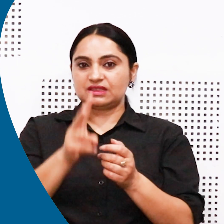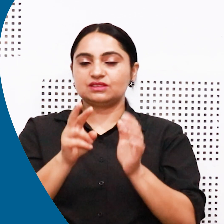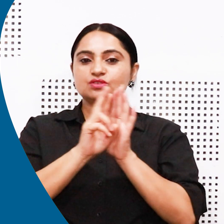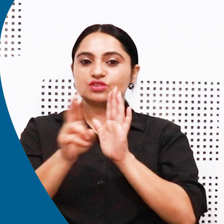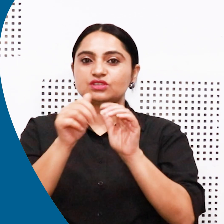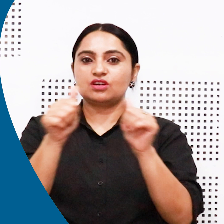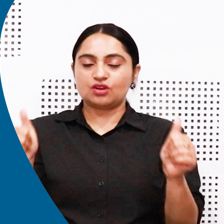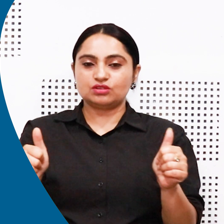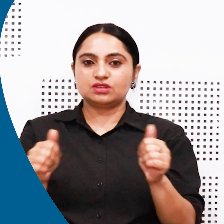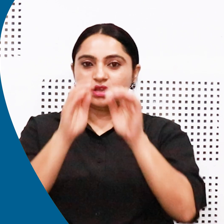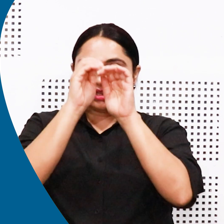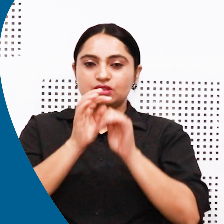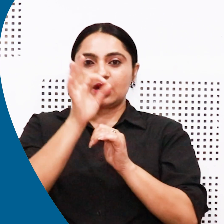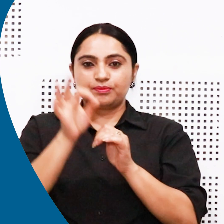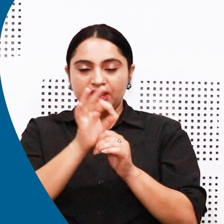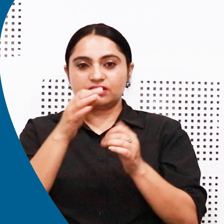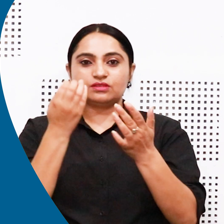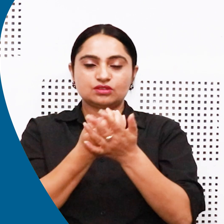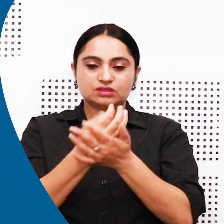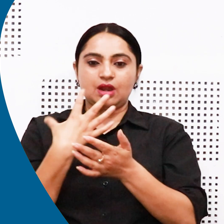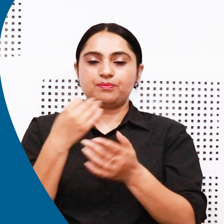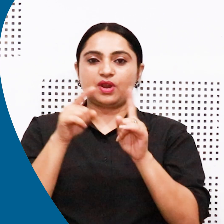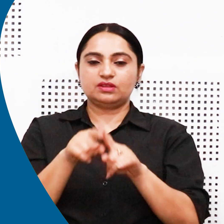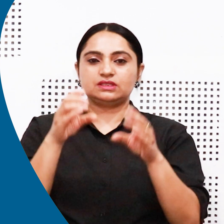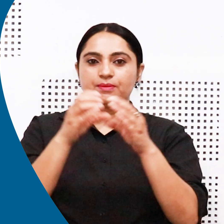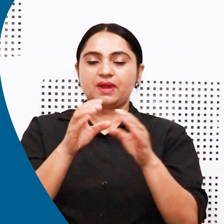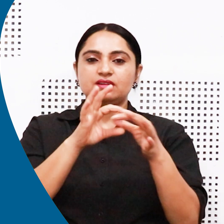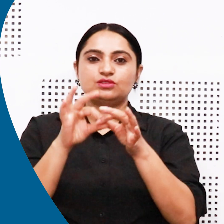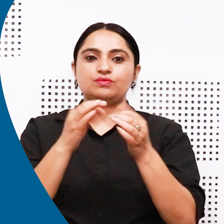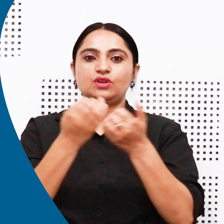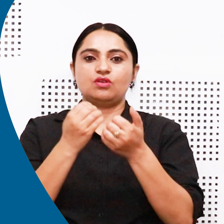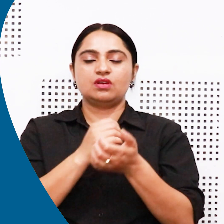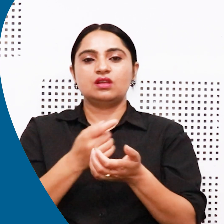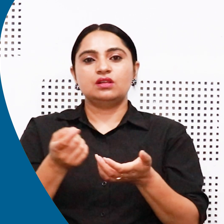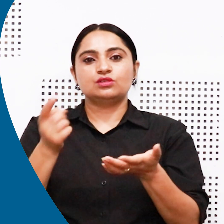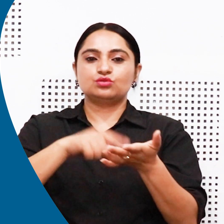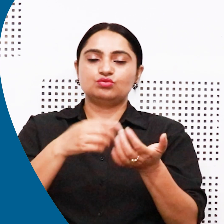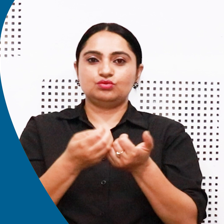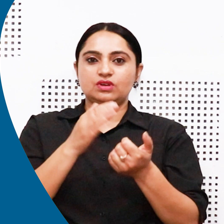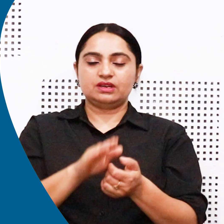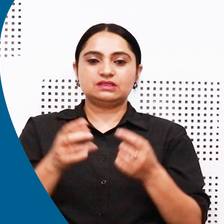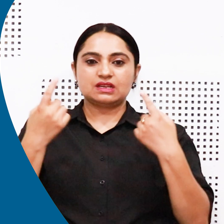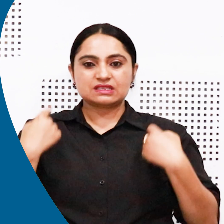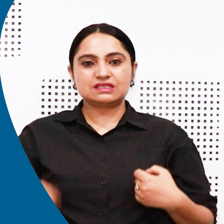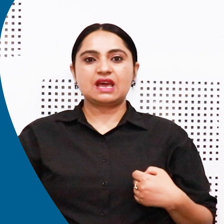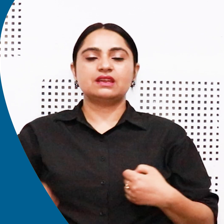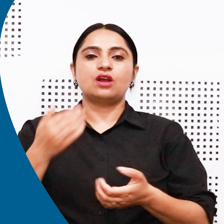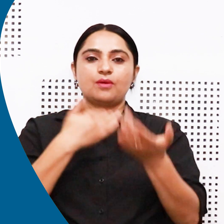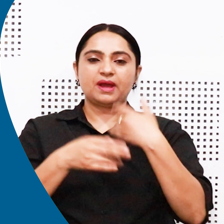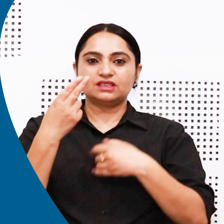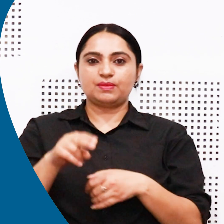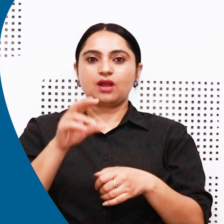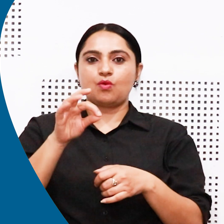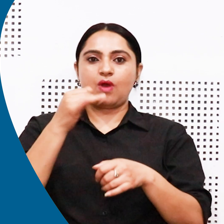सरकारवाला व्यक्ति तथा संघ संगठनका प्रतिनिधिसँग पालिकाले समन्वय गर्ने अभ्यास बढाएको छ। शारीरिक अपाङ्गता भएका